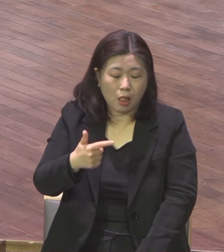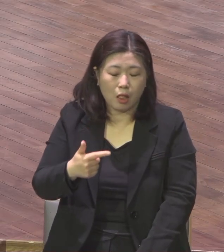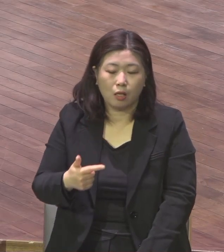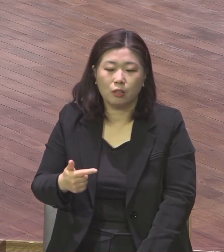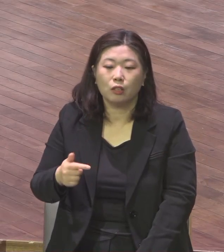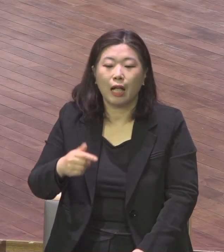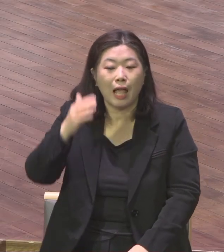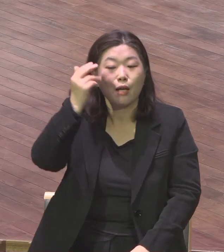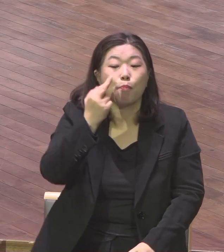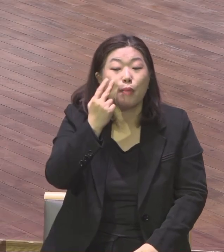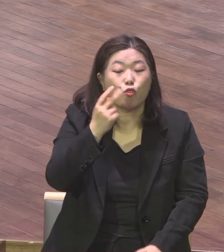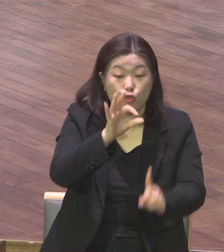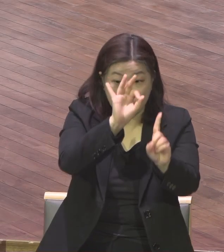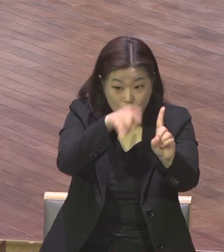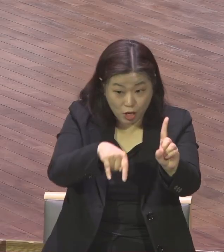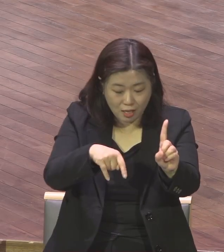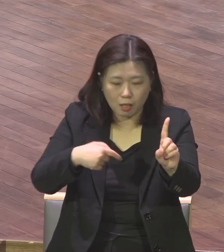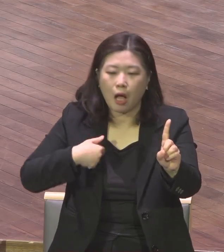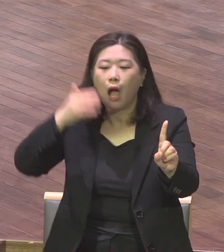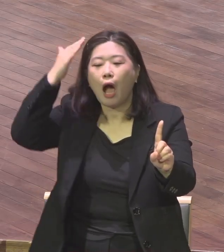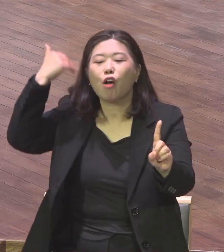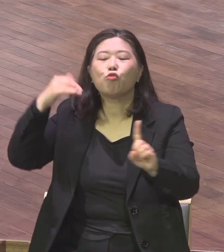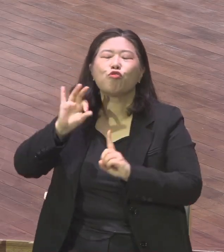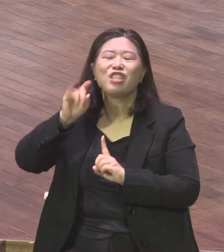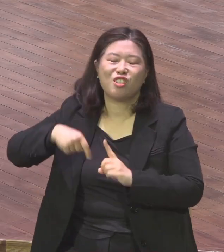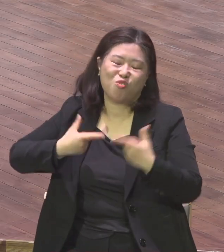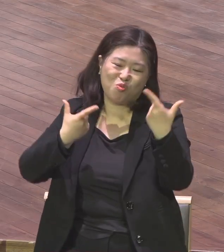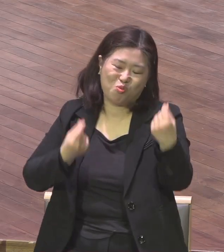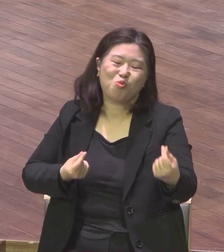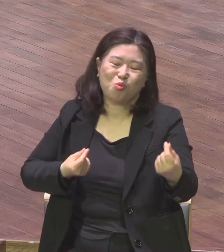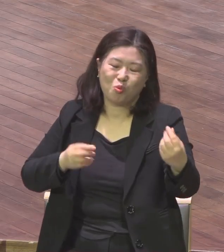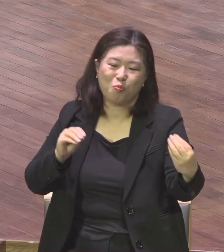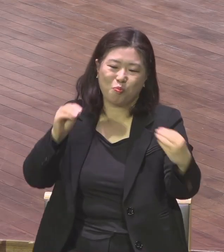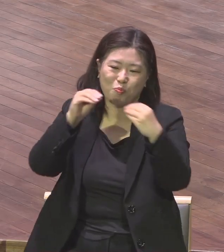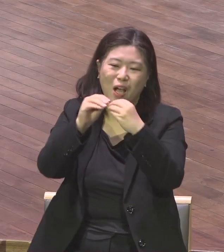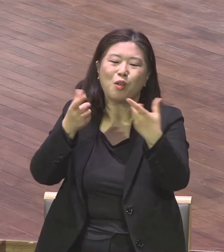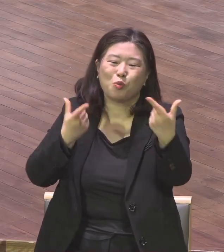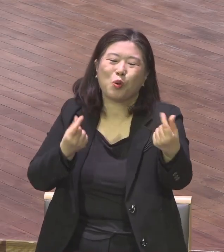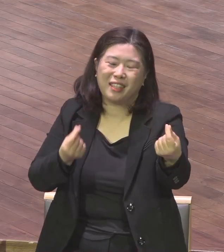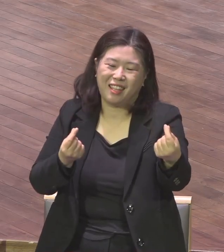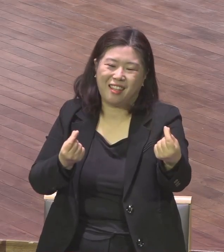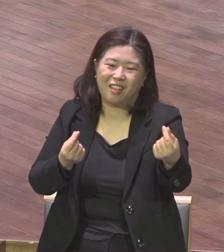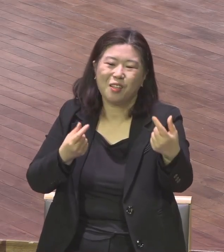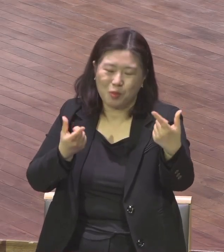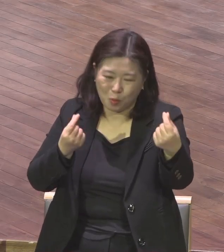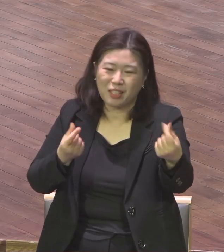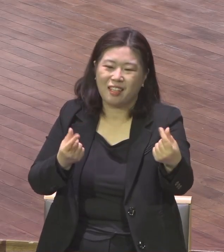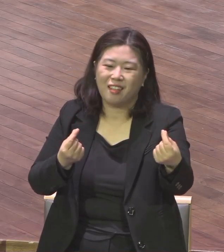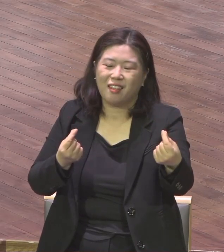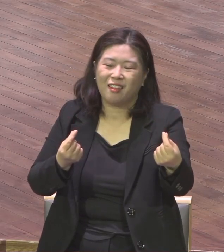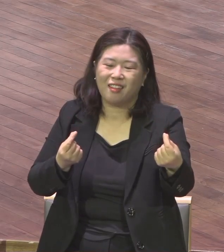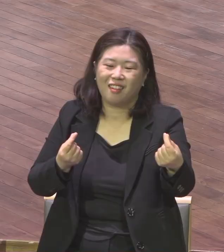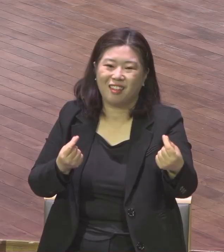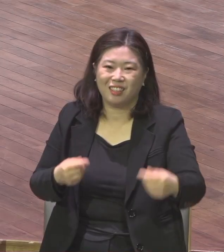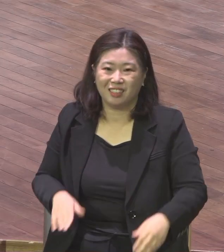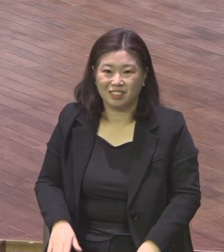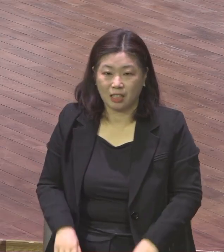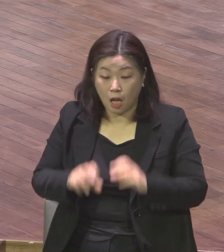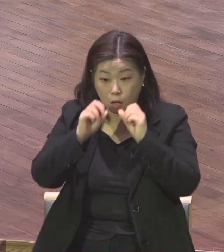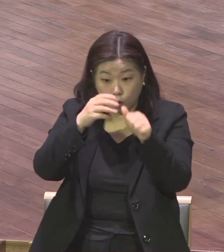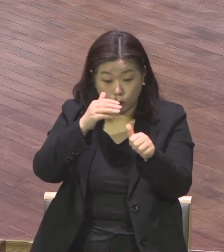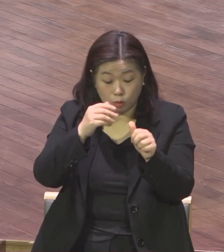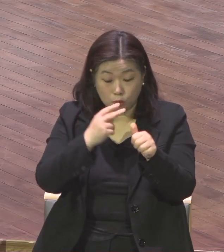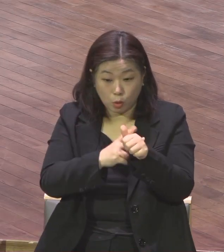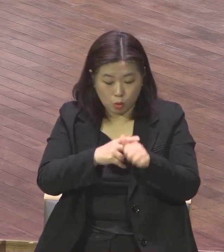34,000명 파송 선교사들. 지금 미국하고 한국하고 막 경쟁하고 있어요. 그 정도로 한국이